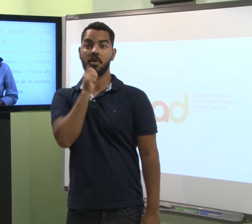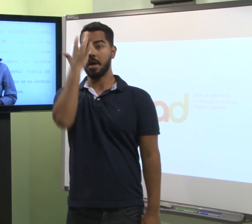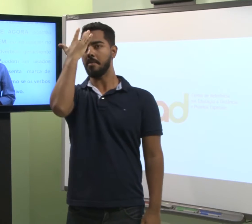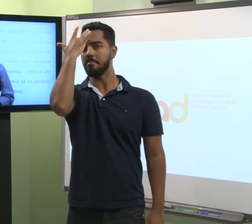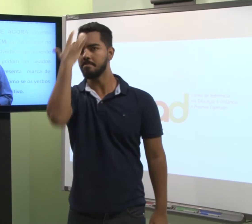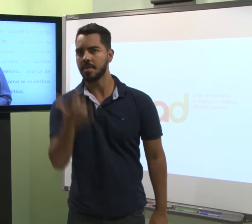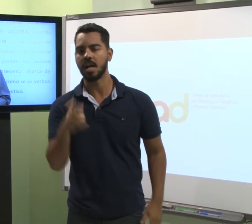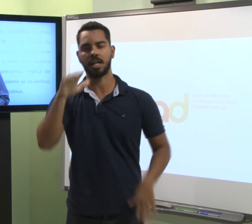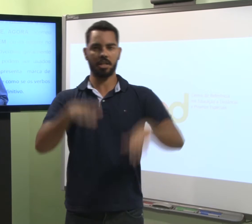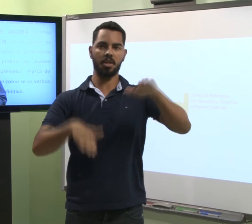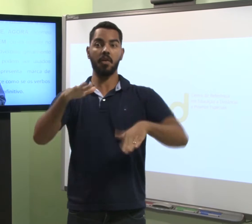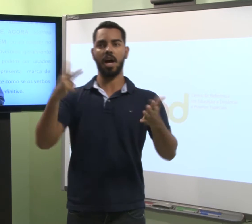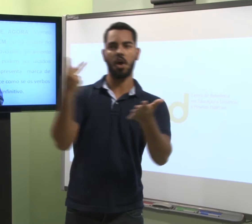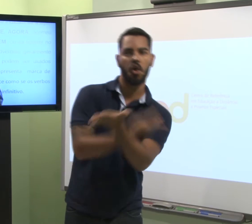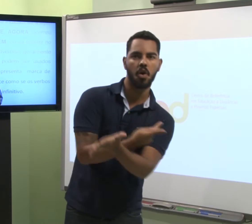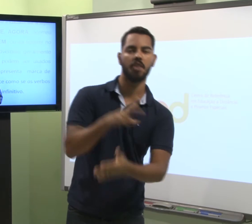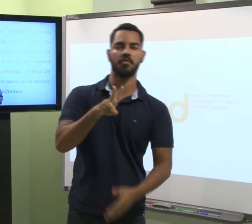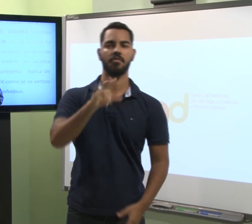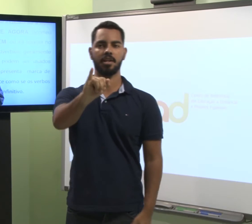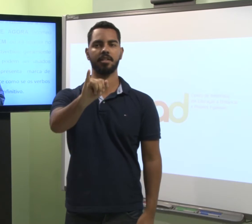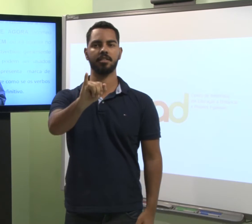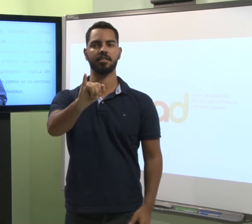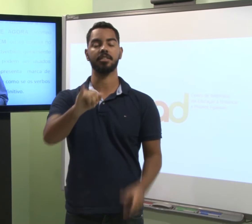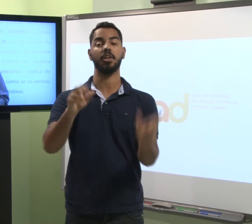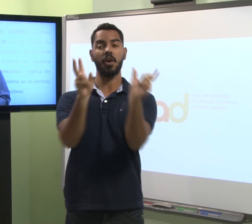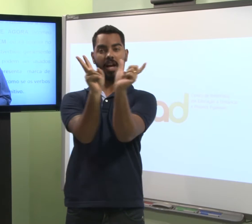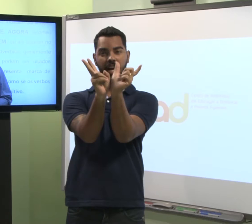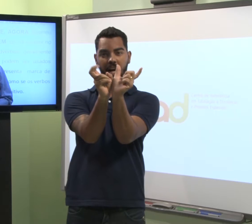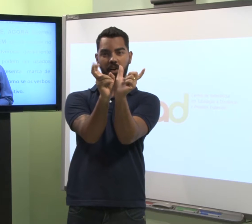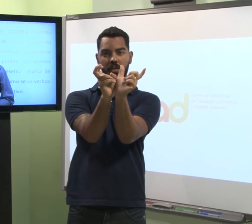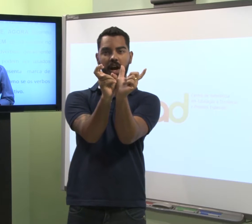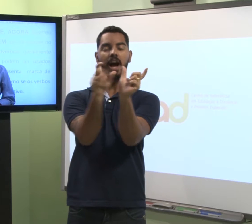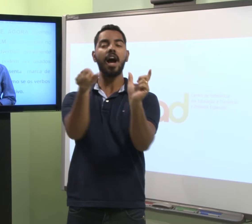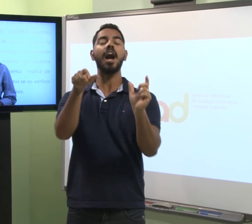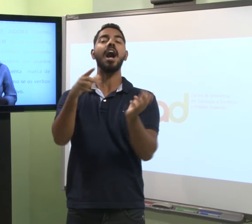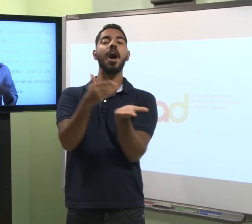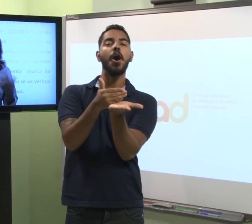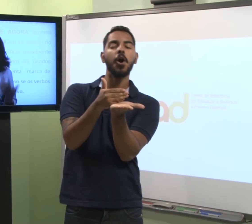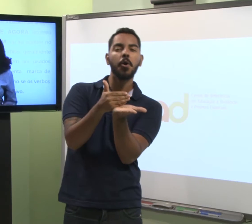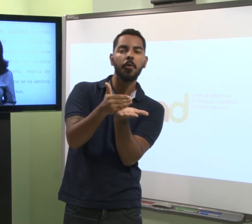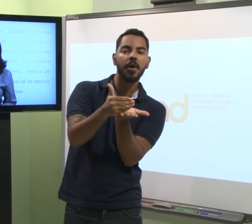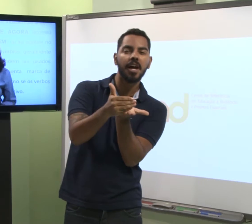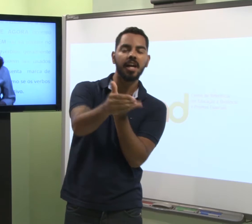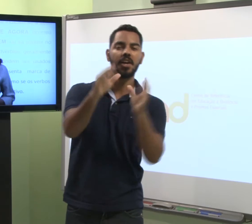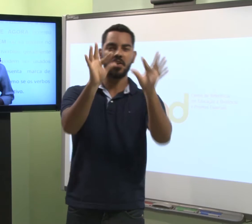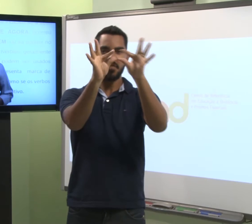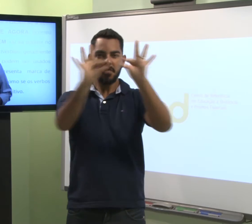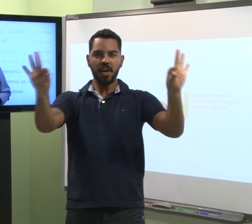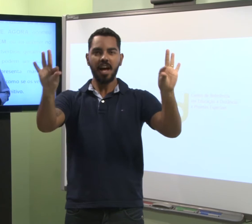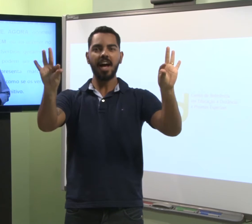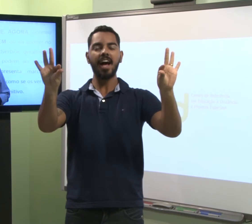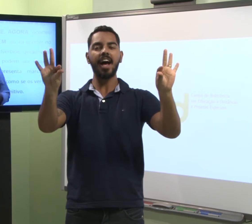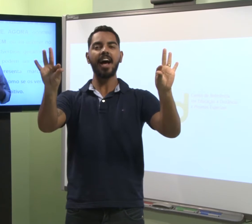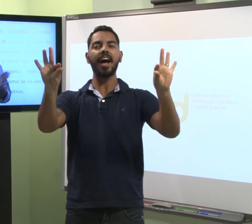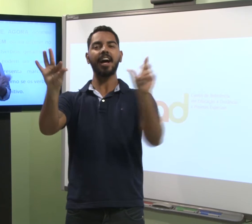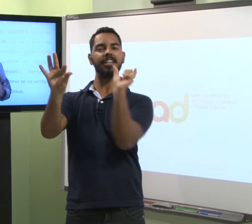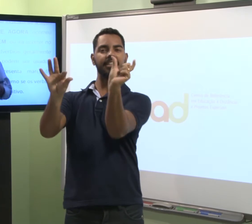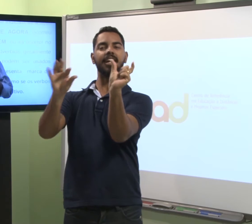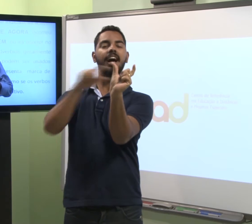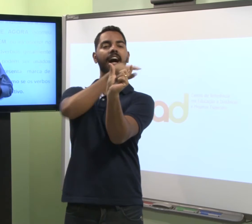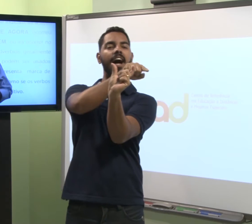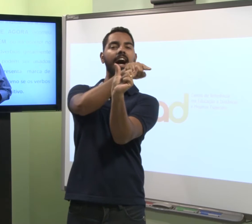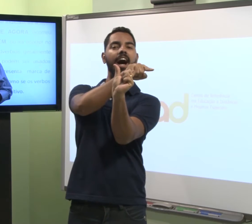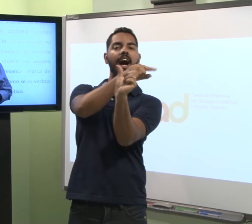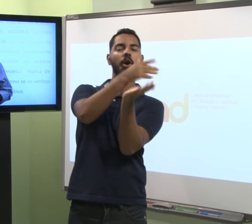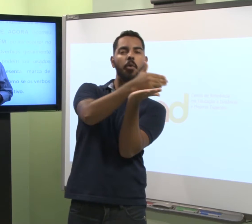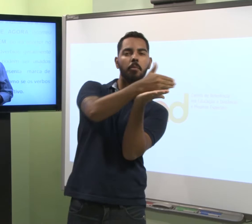amanhã. Por isso, os advérbios geralmente vêm no começo da frase, mas também podem ser usados